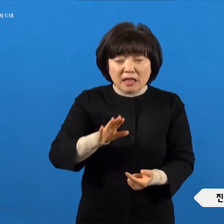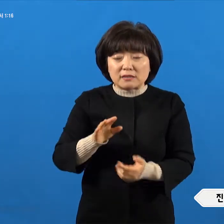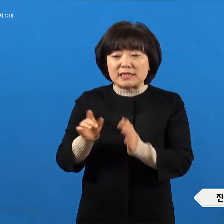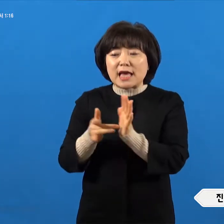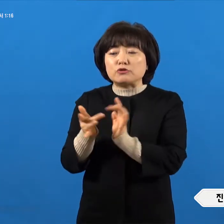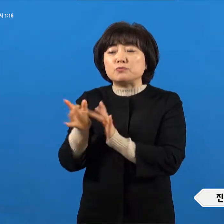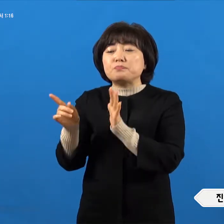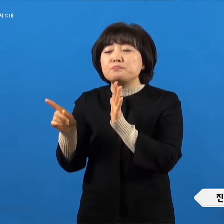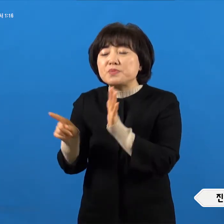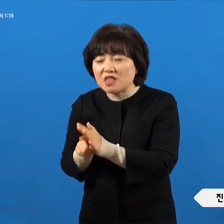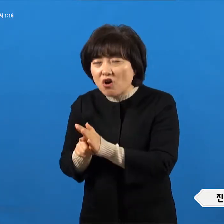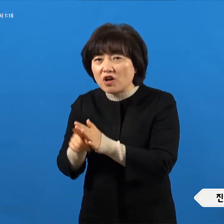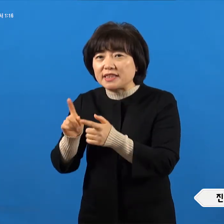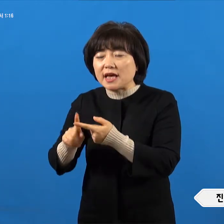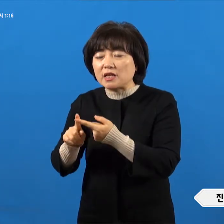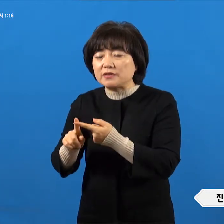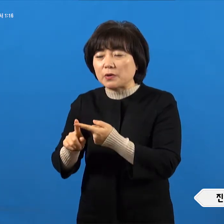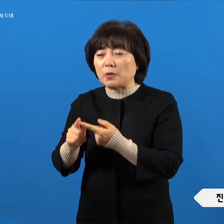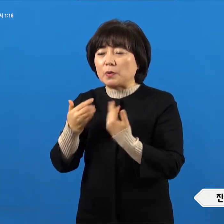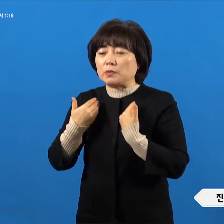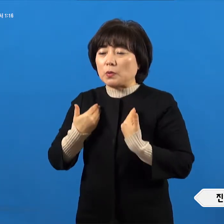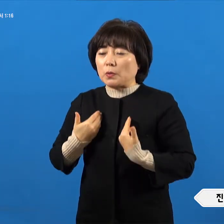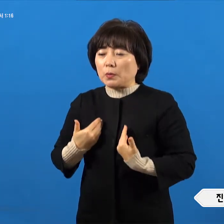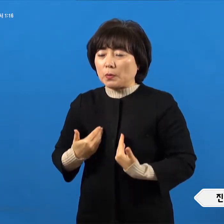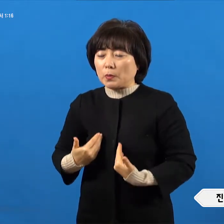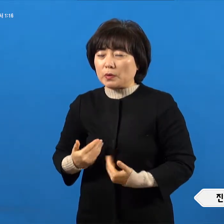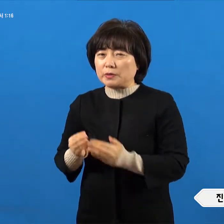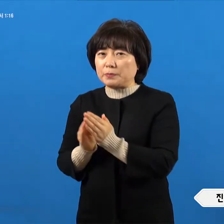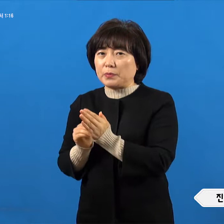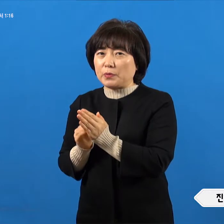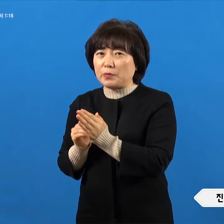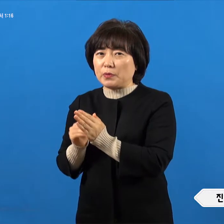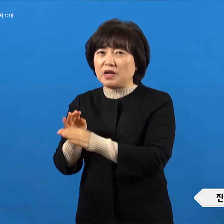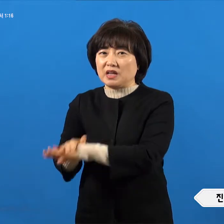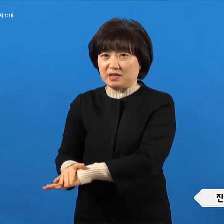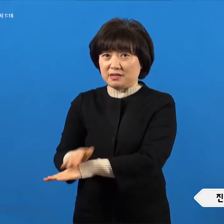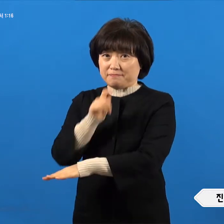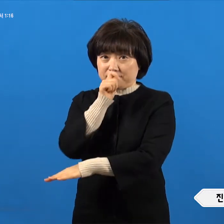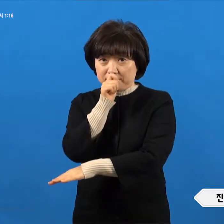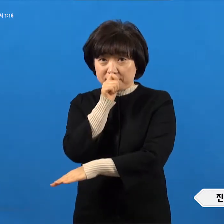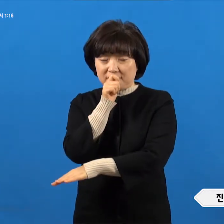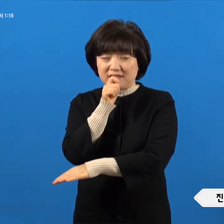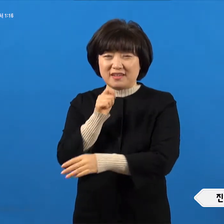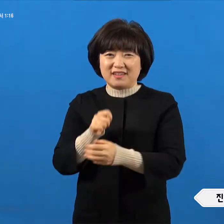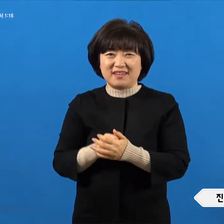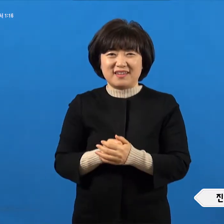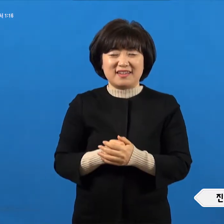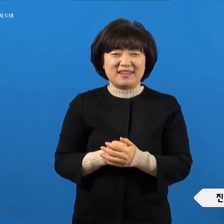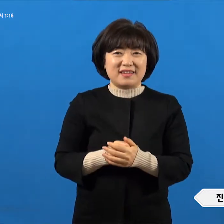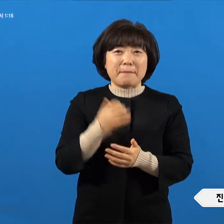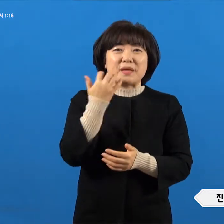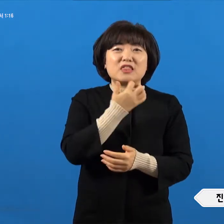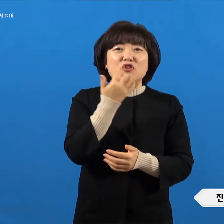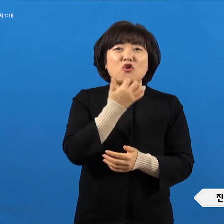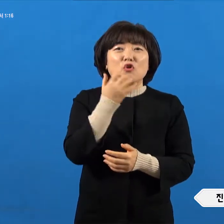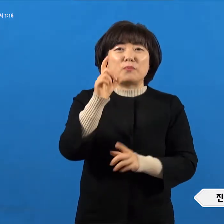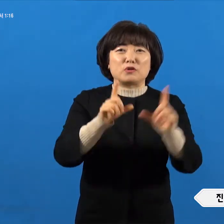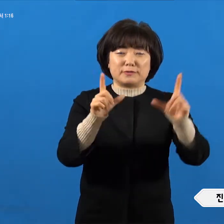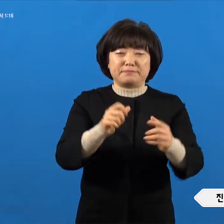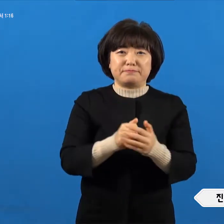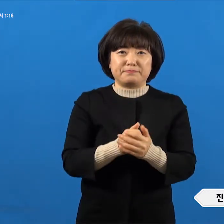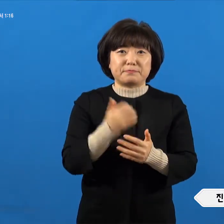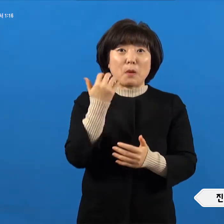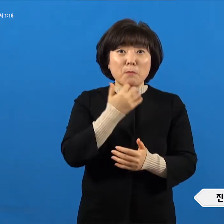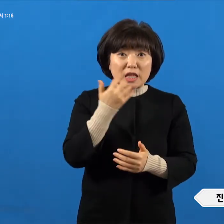침묵하고 조용하고 있습니다. 베드로의 모습을 한번 상상해 보십시오. 누구보다도